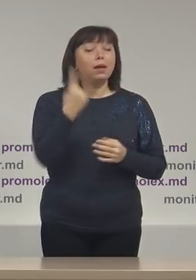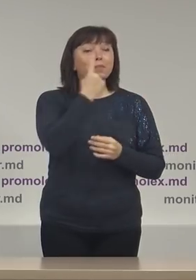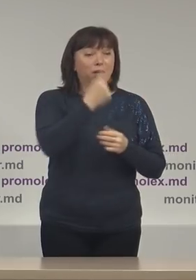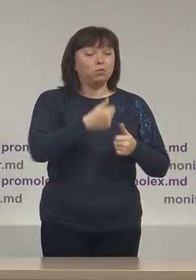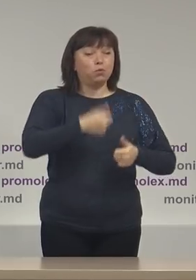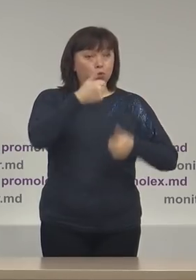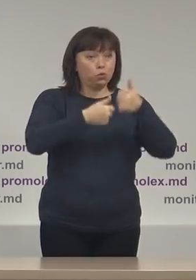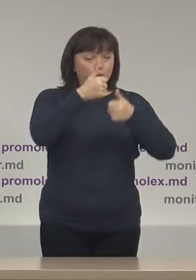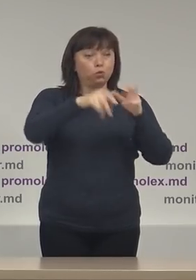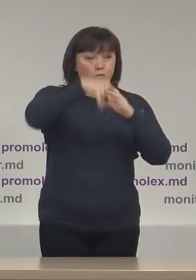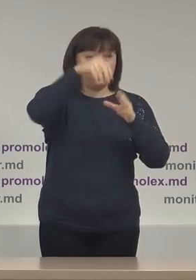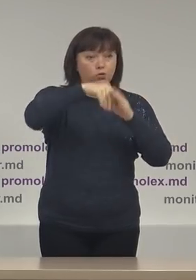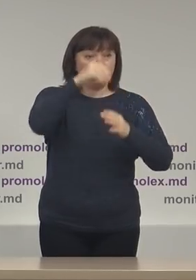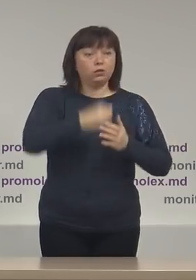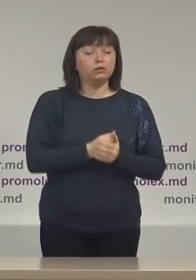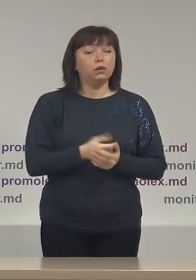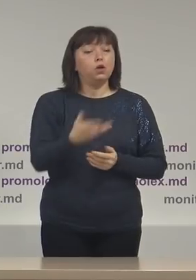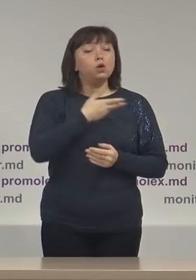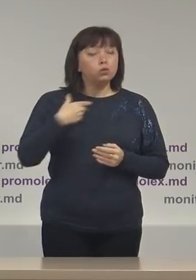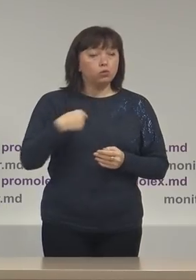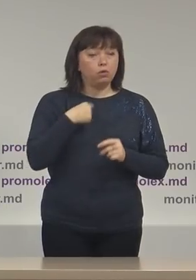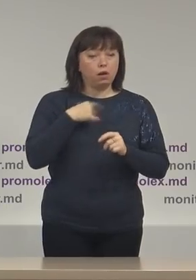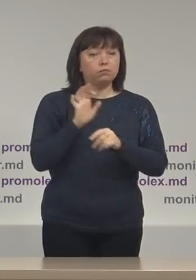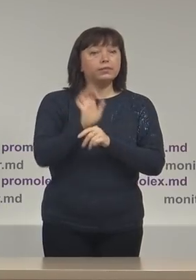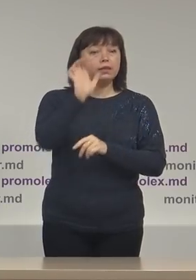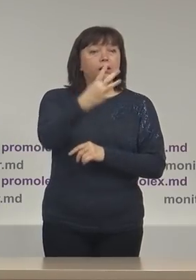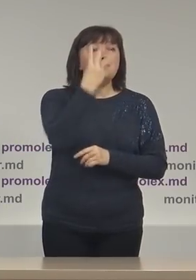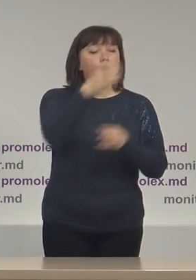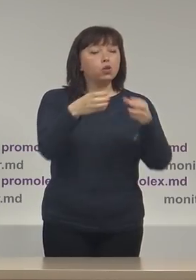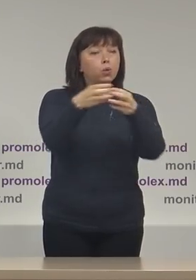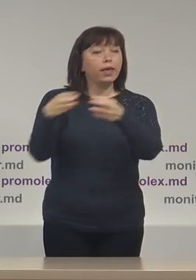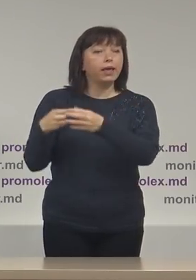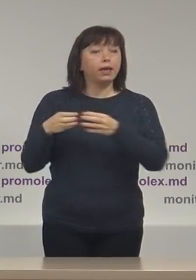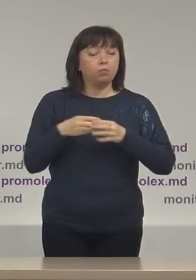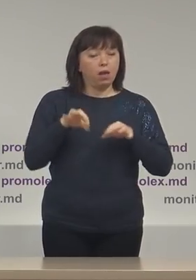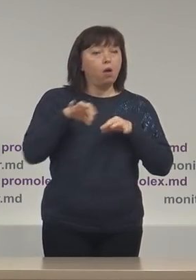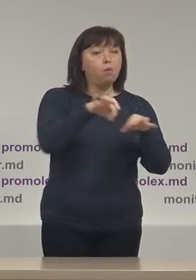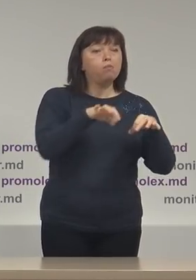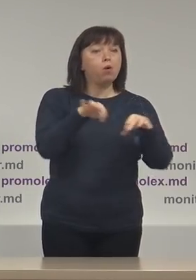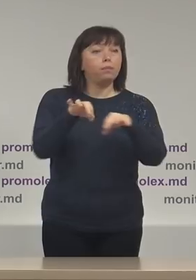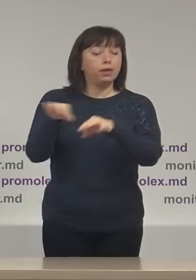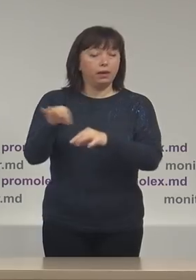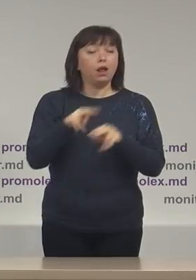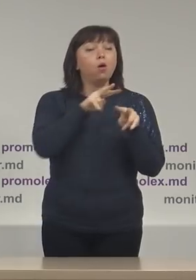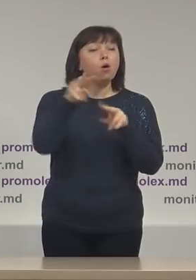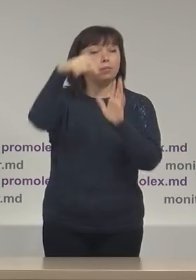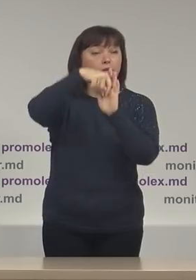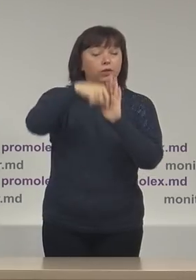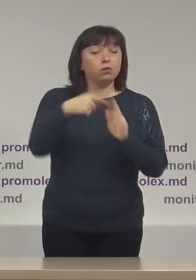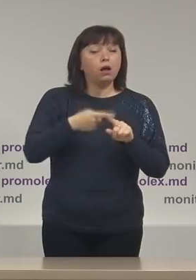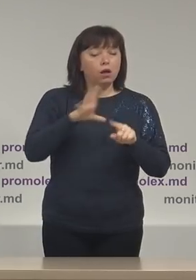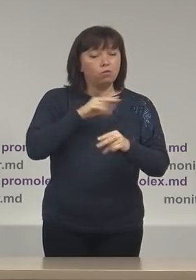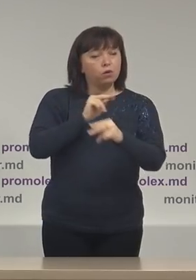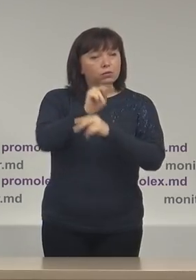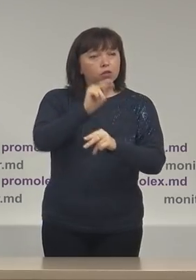tur de scrutin, noi am delegat 4 echipe mobile de observatori care au fost